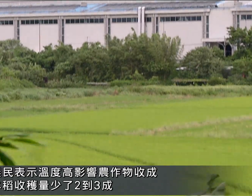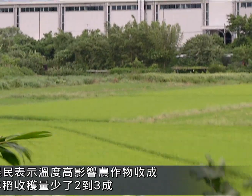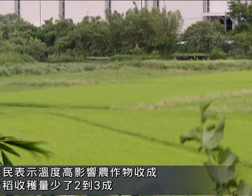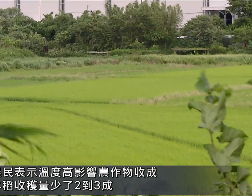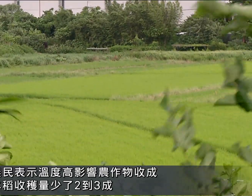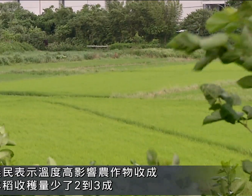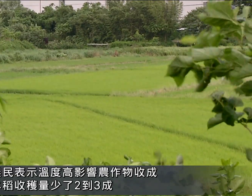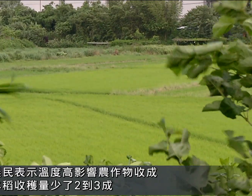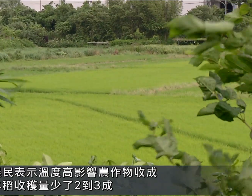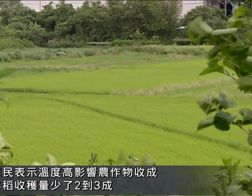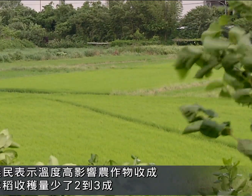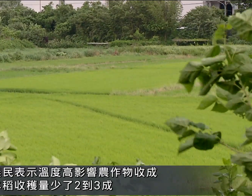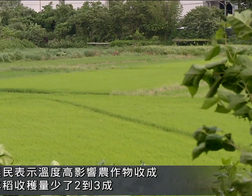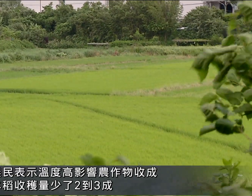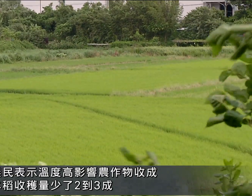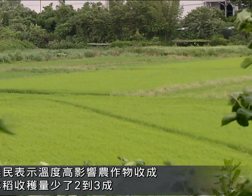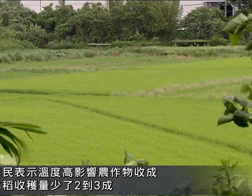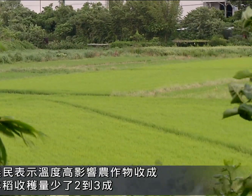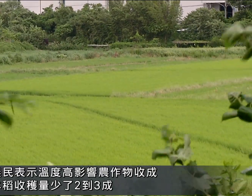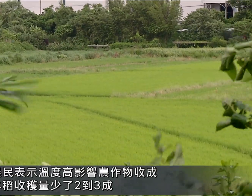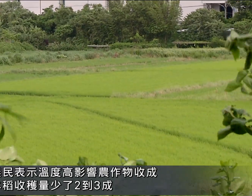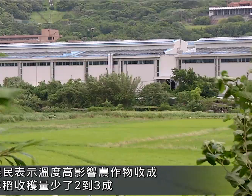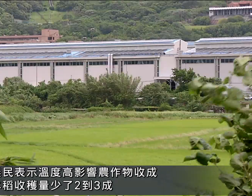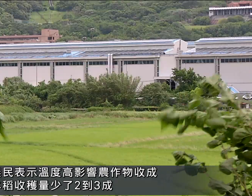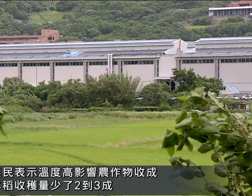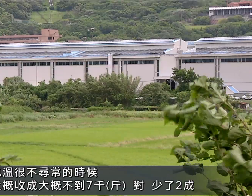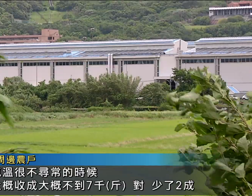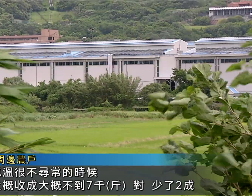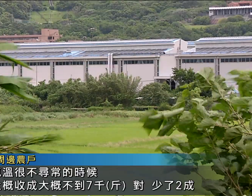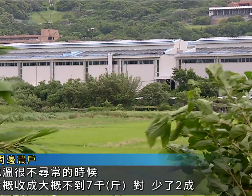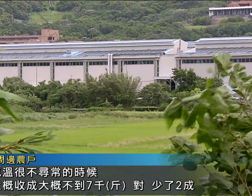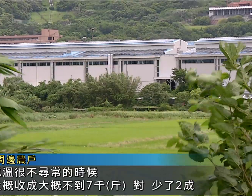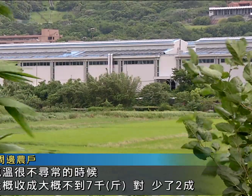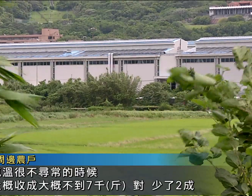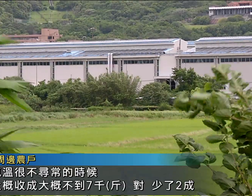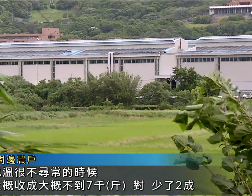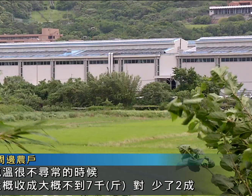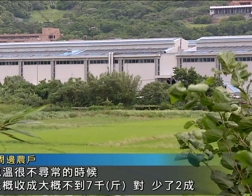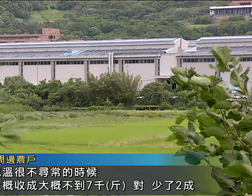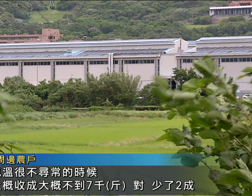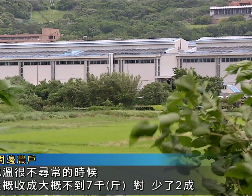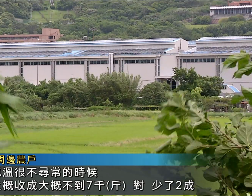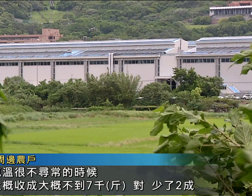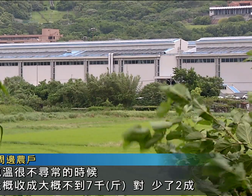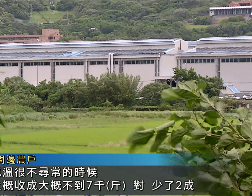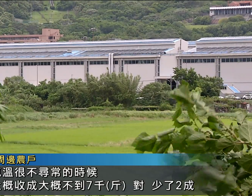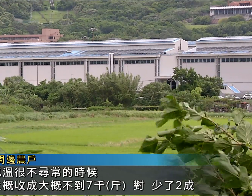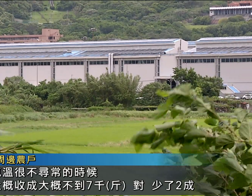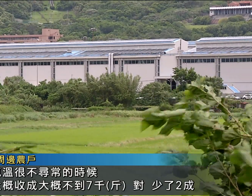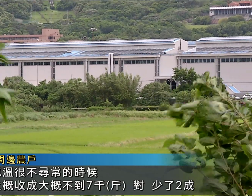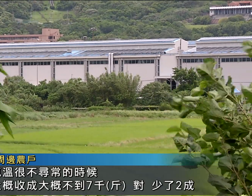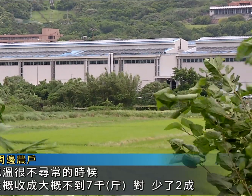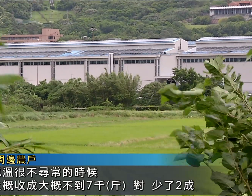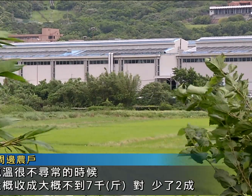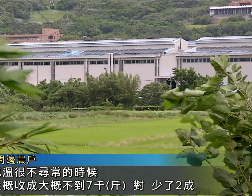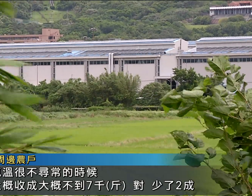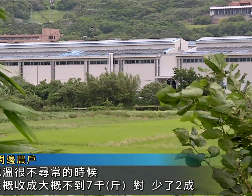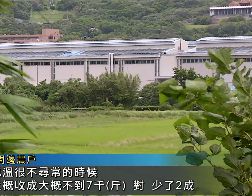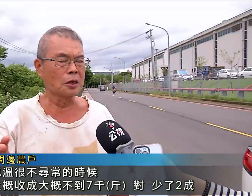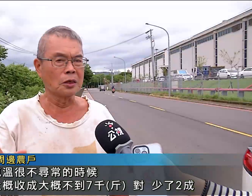稻收获量少了2到3成。 气温很不寻常的时候，大概收成大概不到7000，对，少了20%了。这几